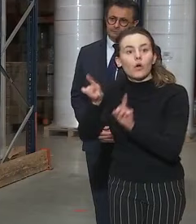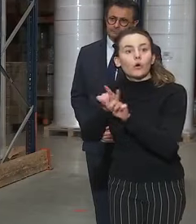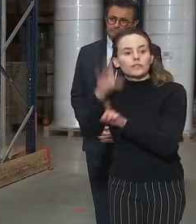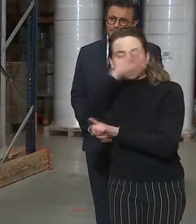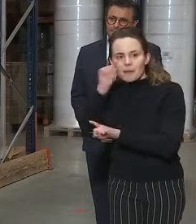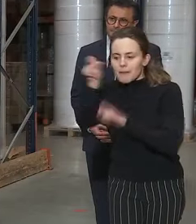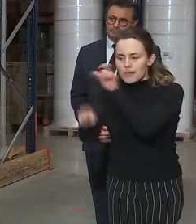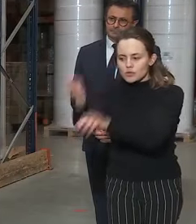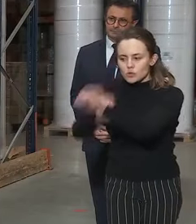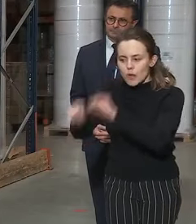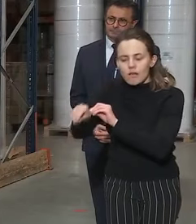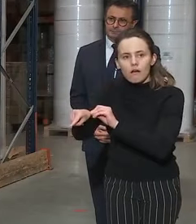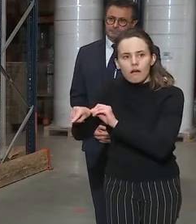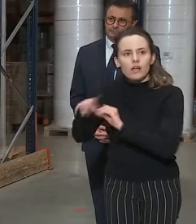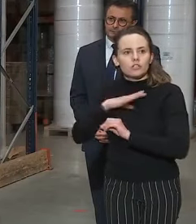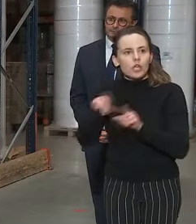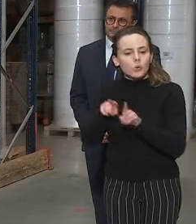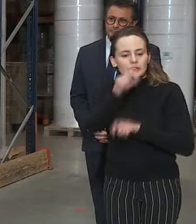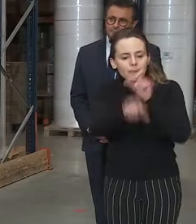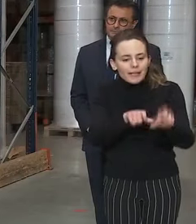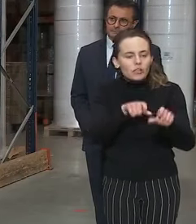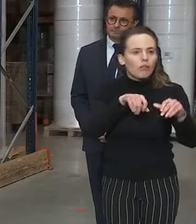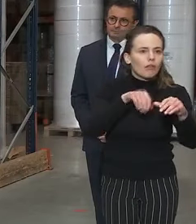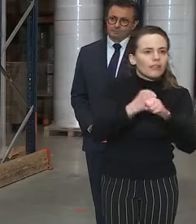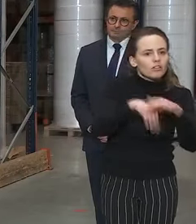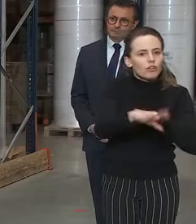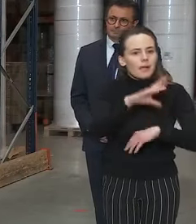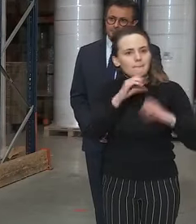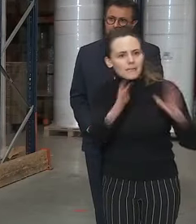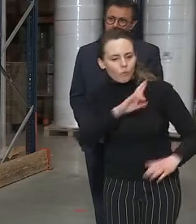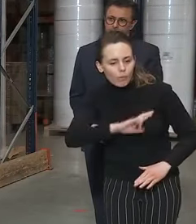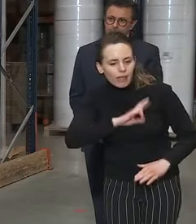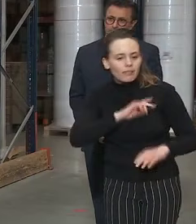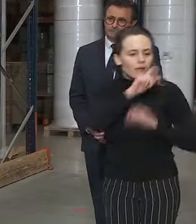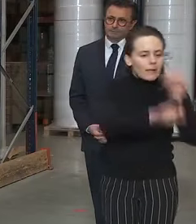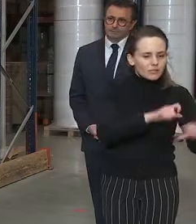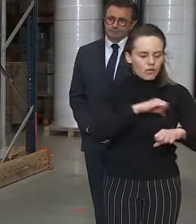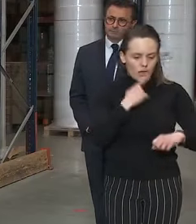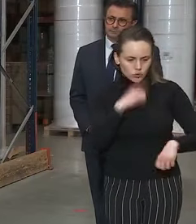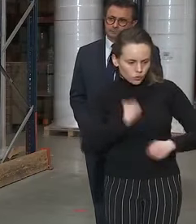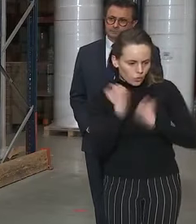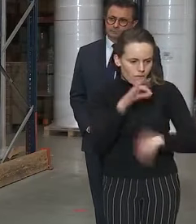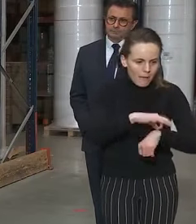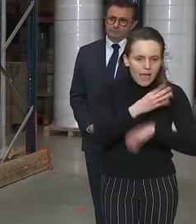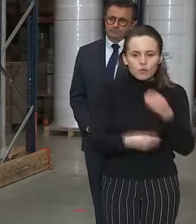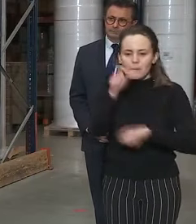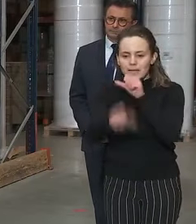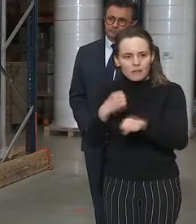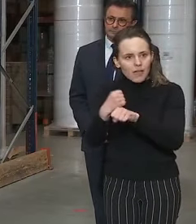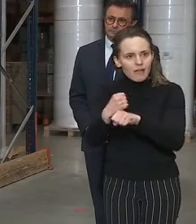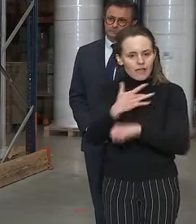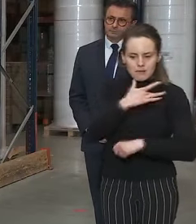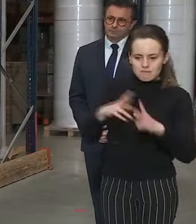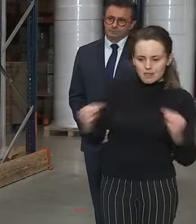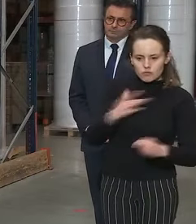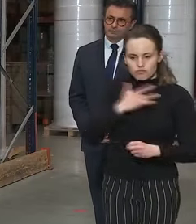aussi, et c'est ce que nous avons déployé, les personnes qui sont dans les EHPAD, les personnes qui sont souffrantes, les personnes qui sont dans le médico-social, ou dans le social, à